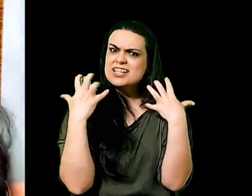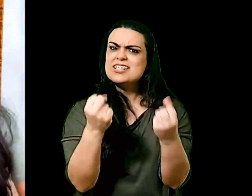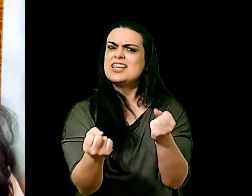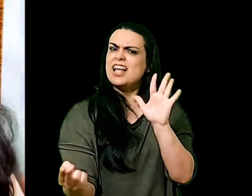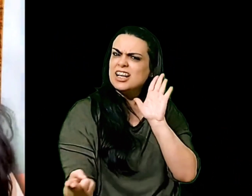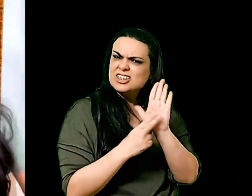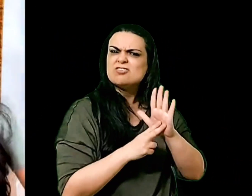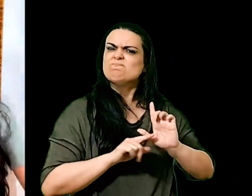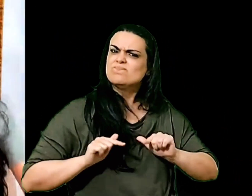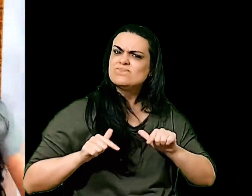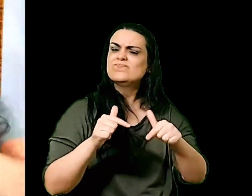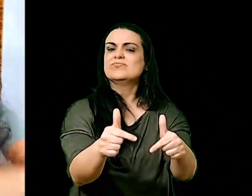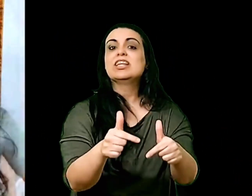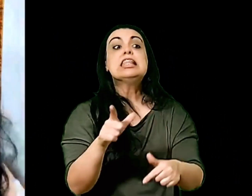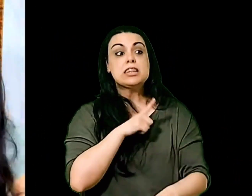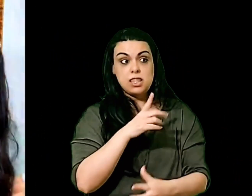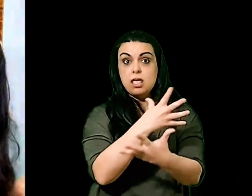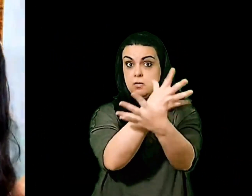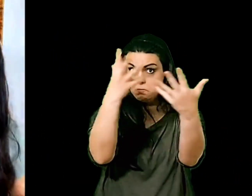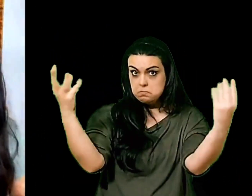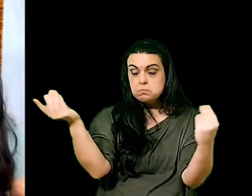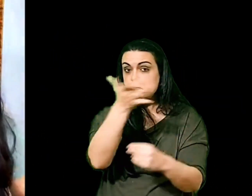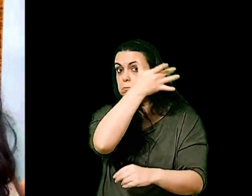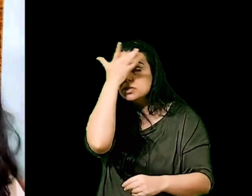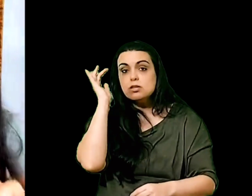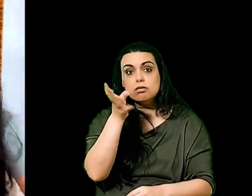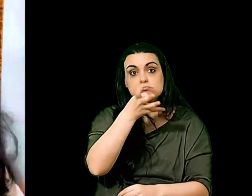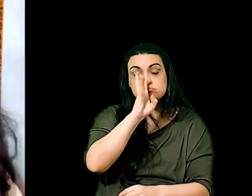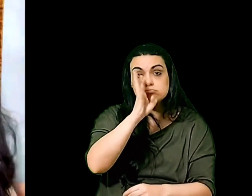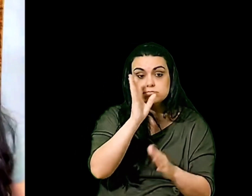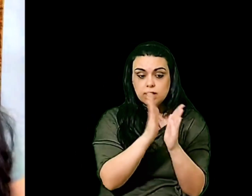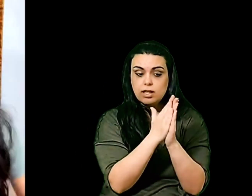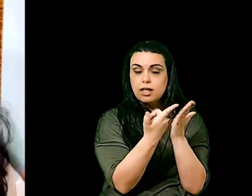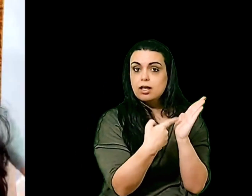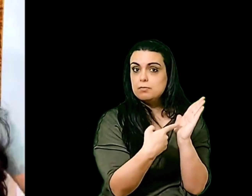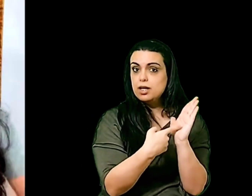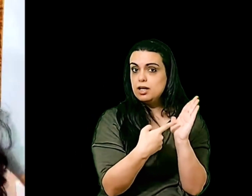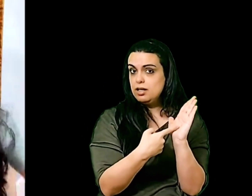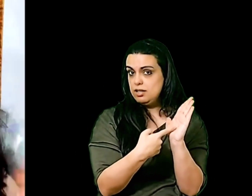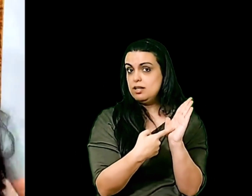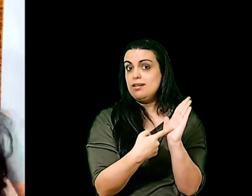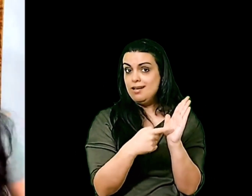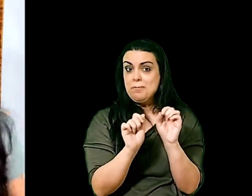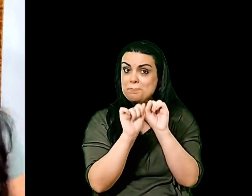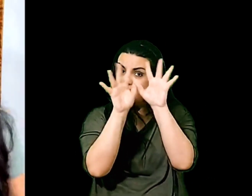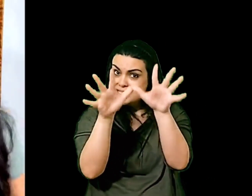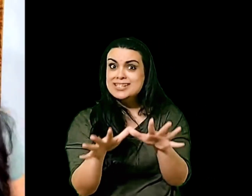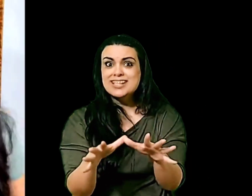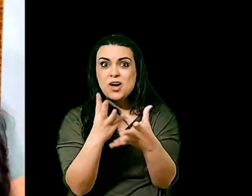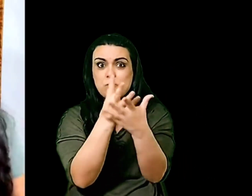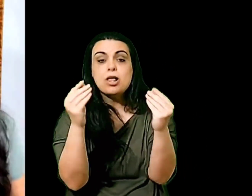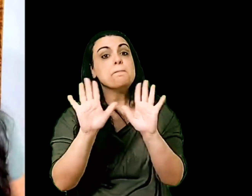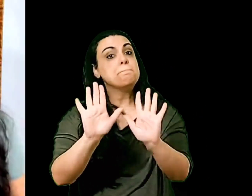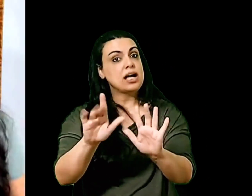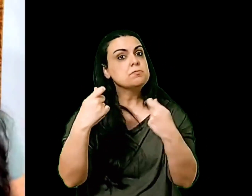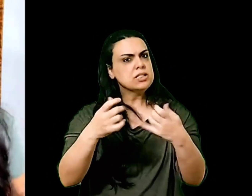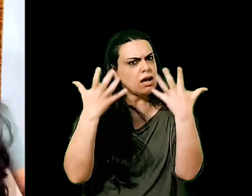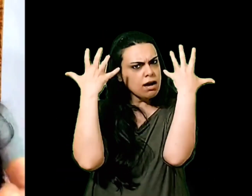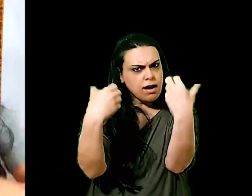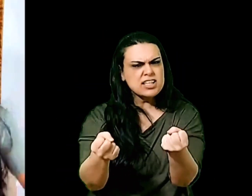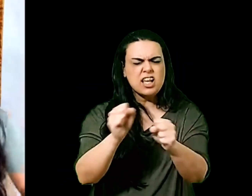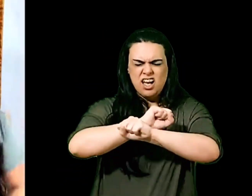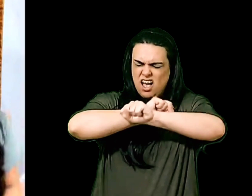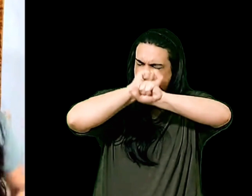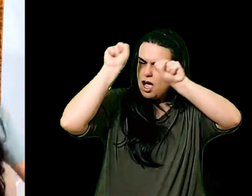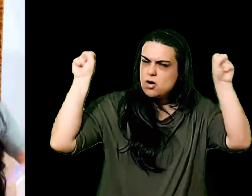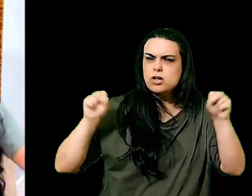uma bênção. Sabe, tem uma quantidade expressiva de gente aqui ouvindo a palavra de Deus, porque eu não tô falando de mim, tô falando das coisas de Deus. É uma bênção,